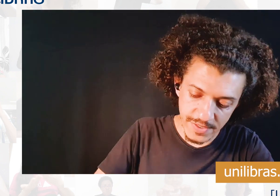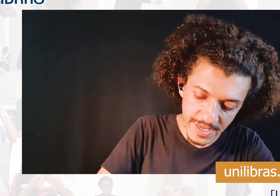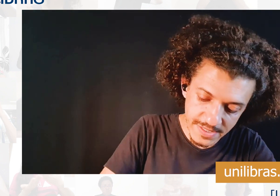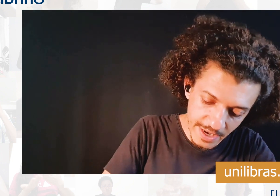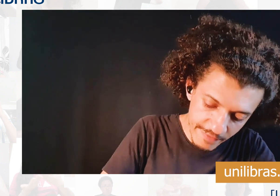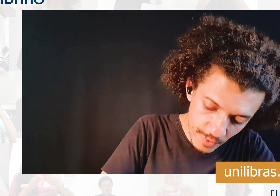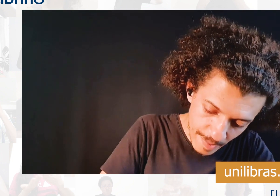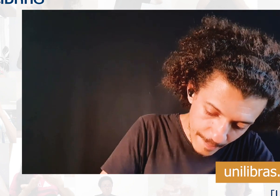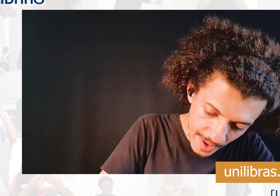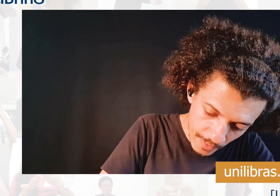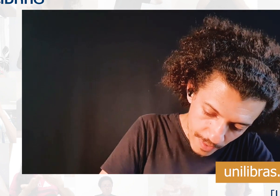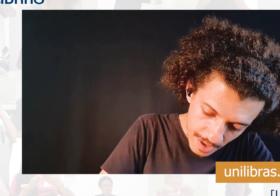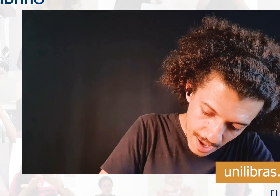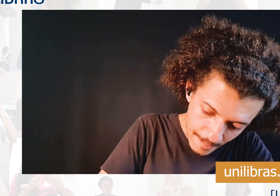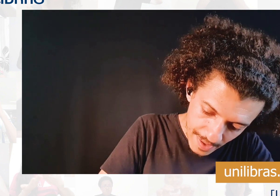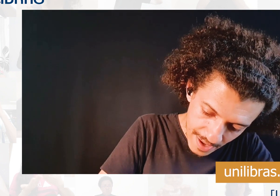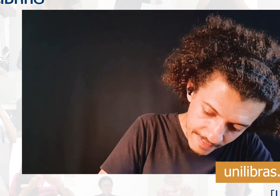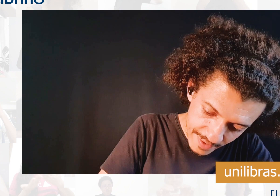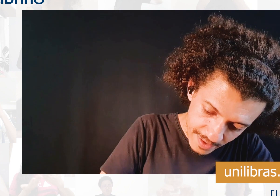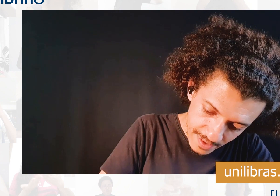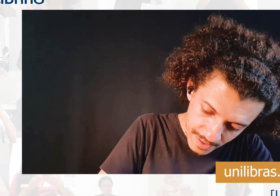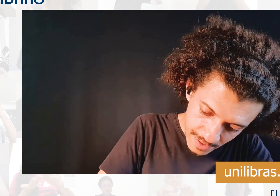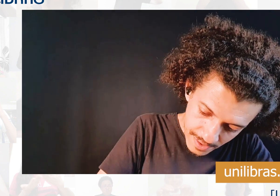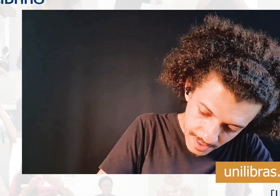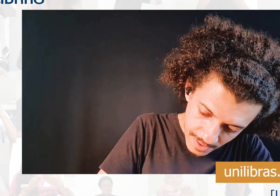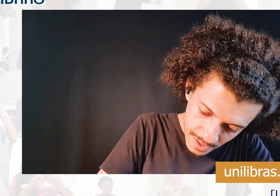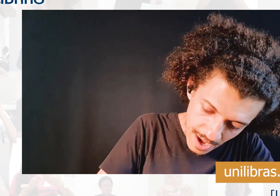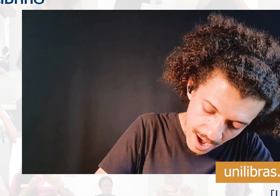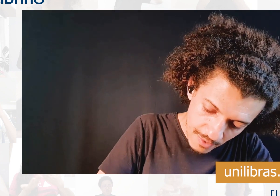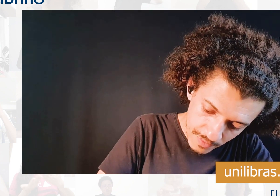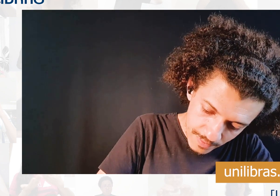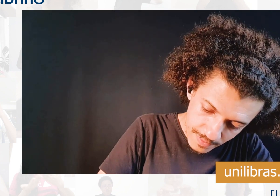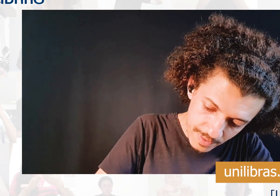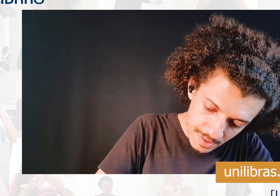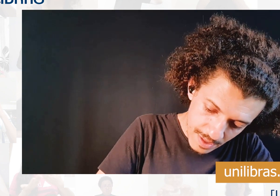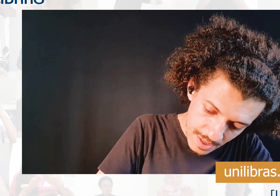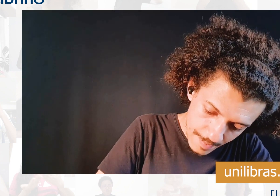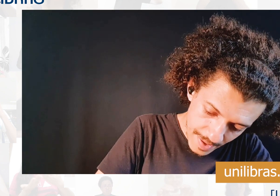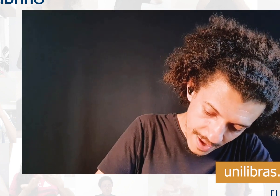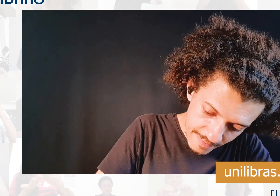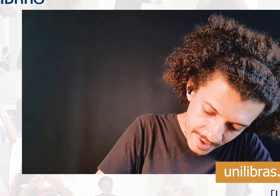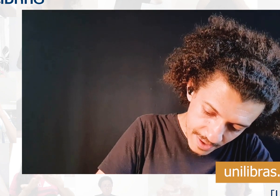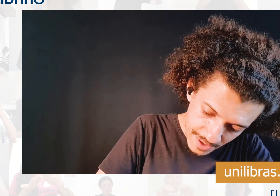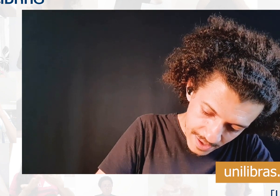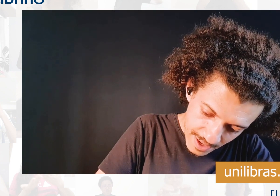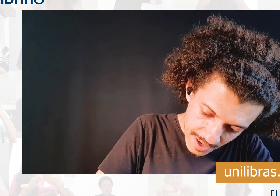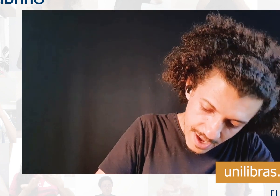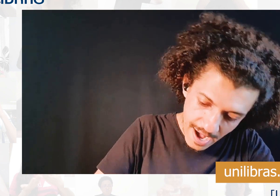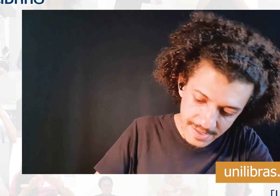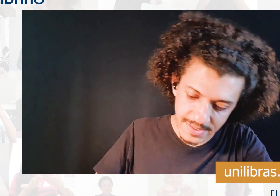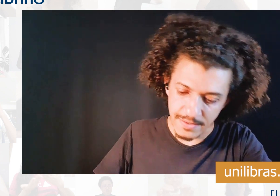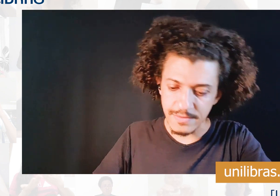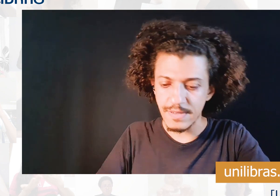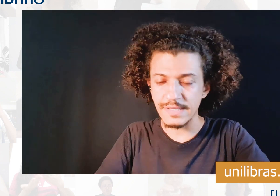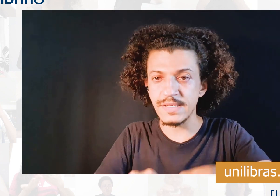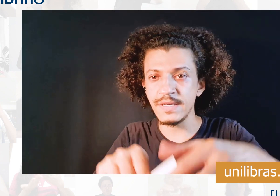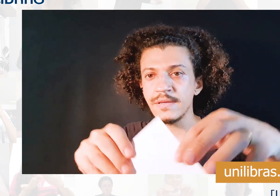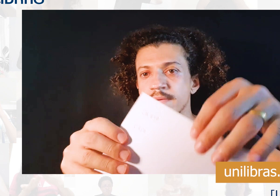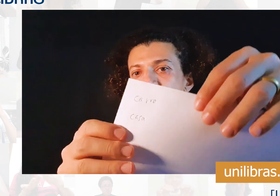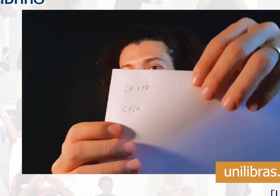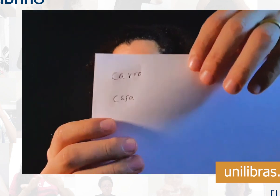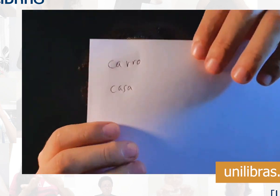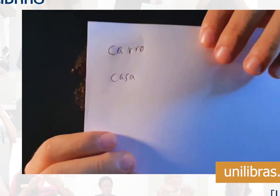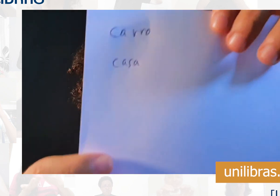e você escrever no papel a palavra carro e a palavra casa,